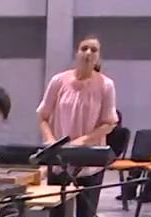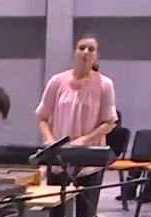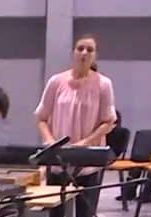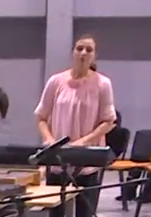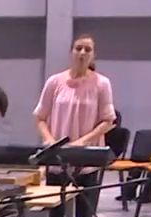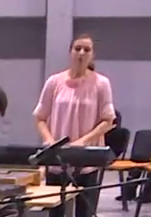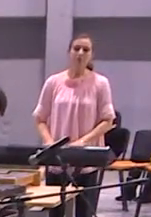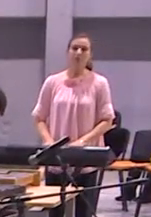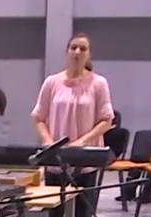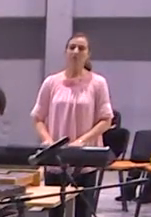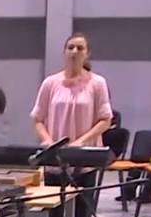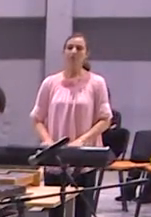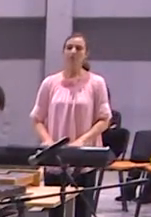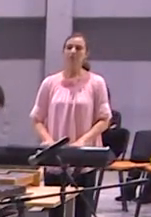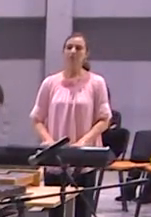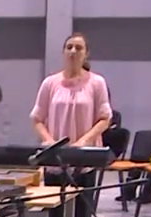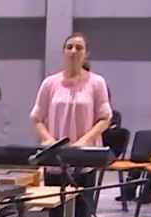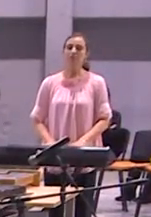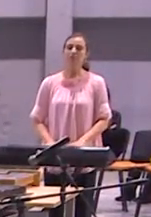i